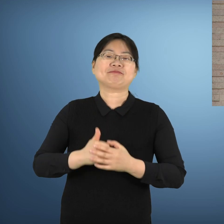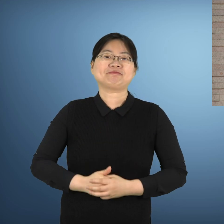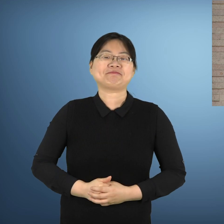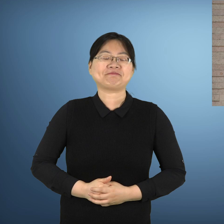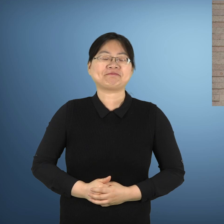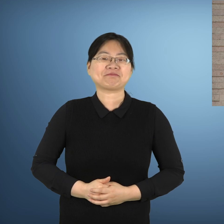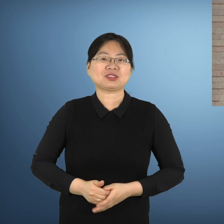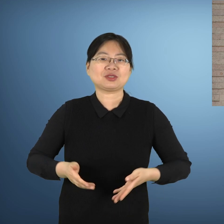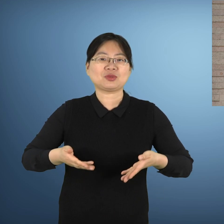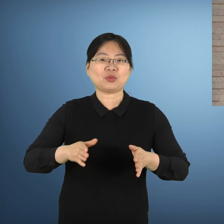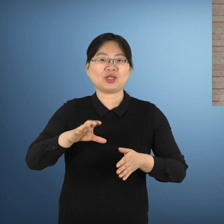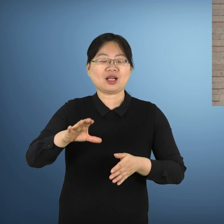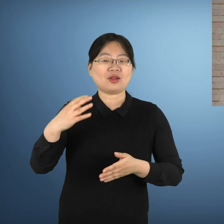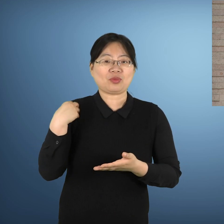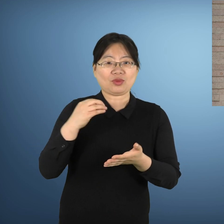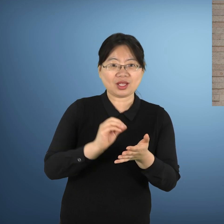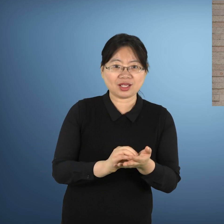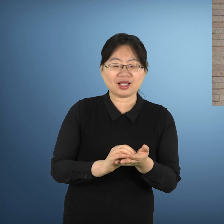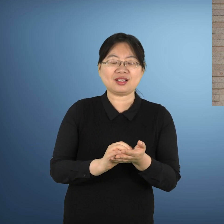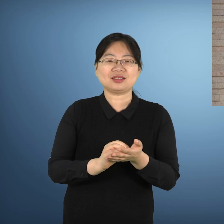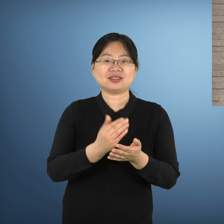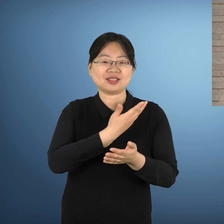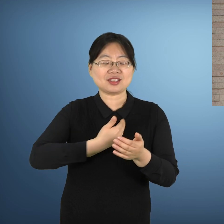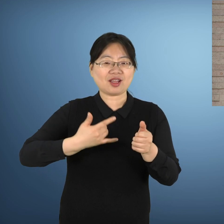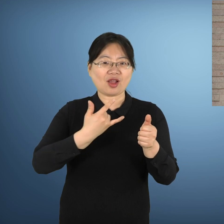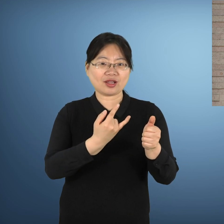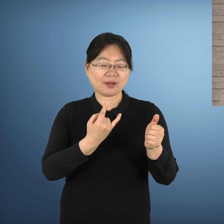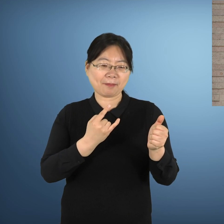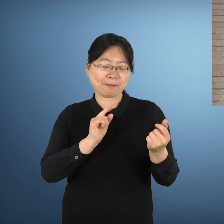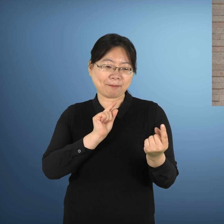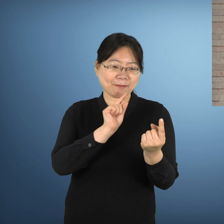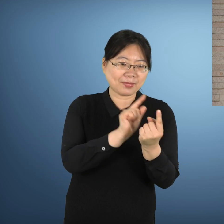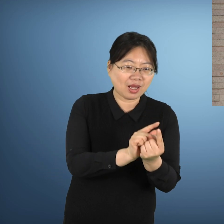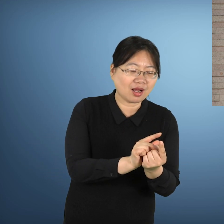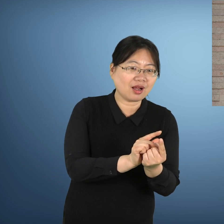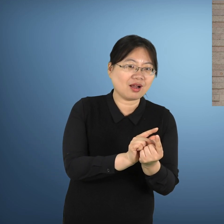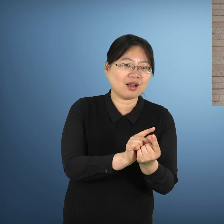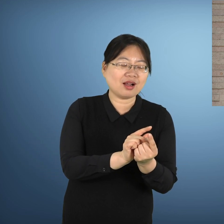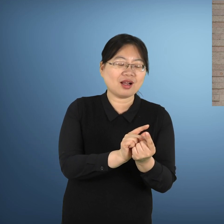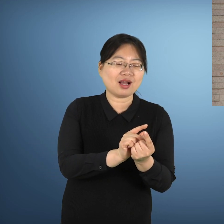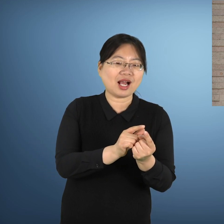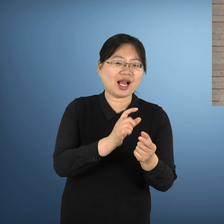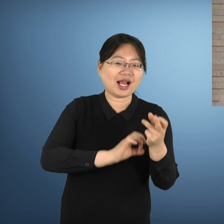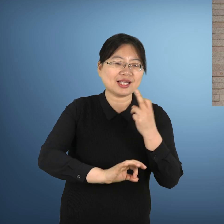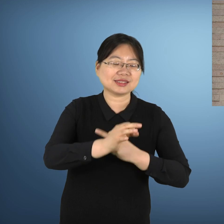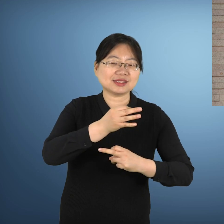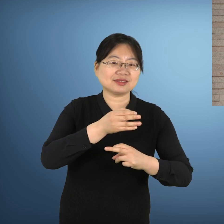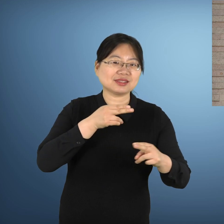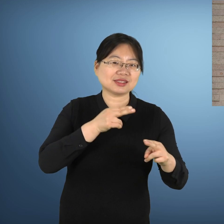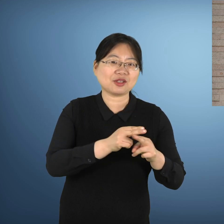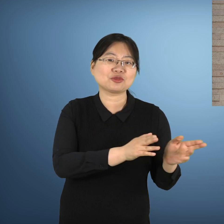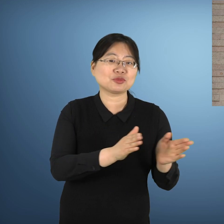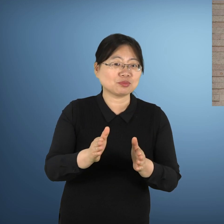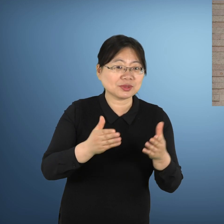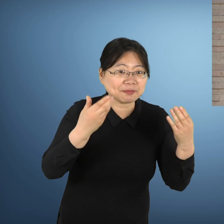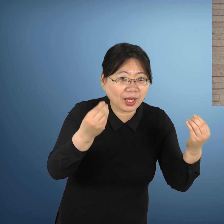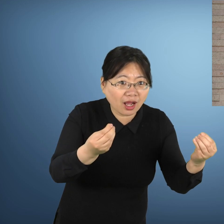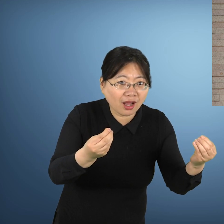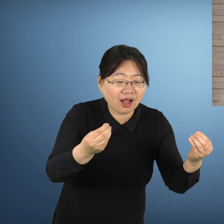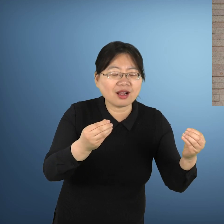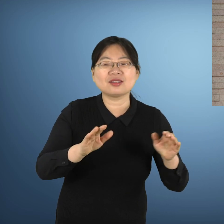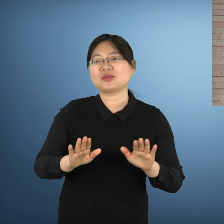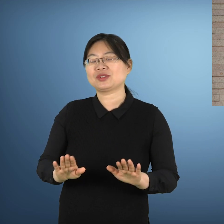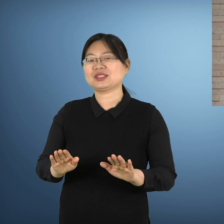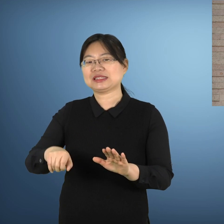조반을 준비하시는 장면까지 나누었었어요. 이제 오늘은 그 조반을 다